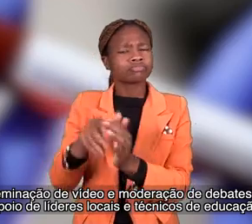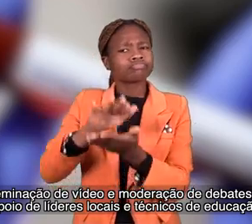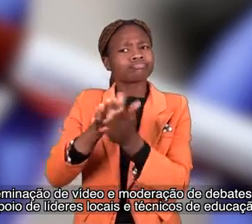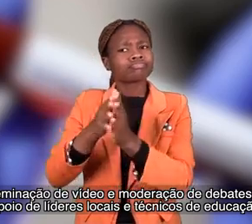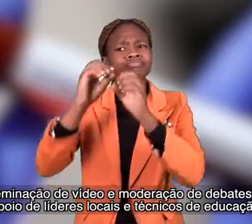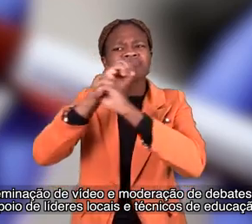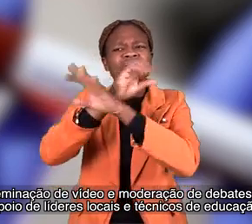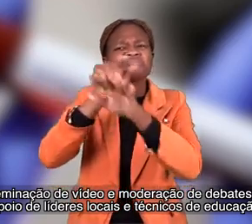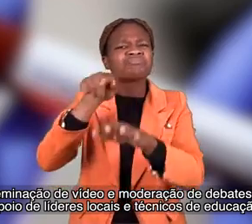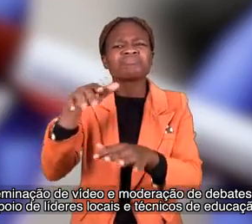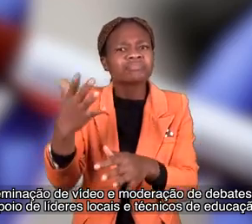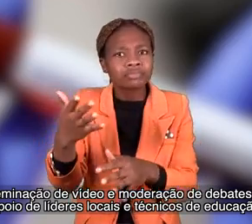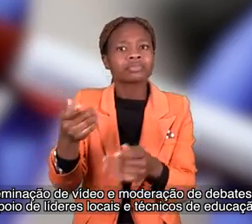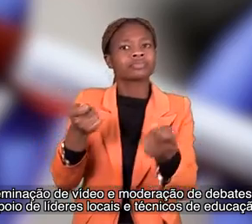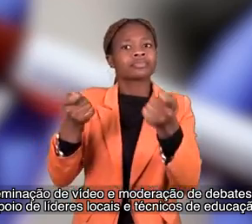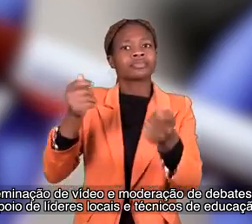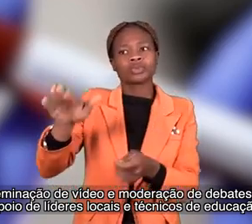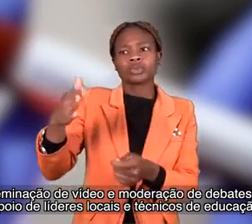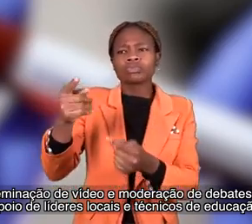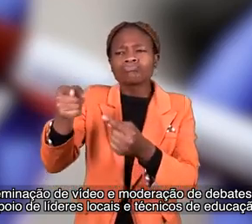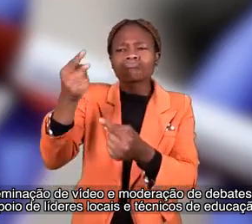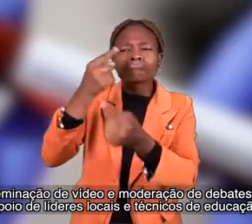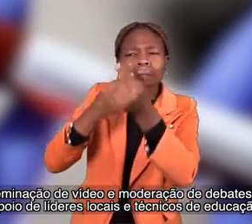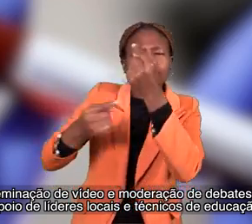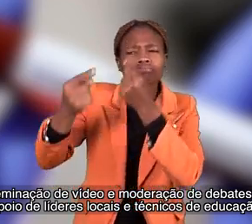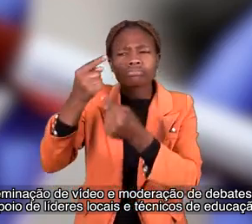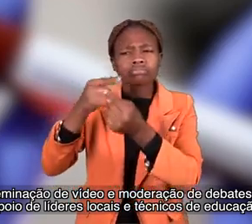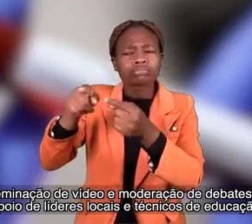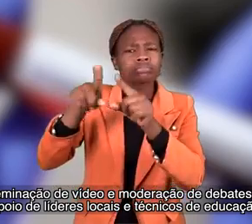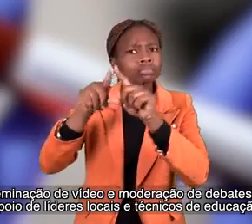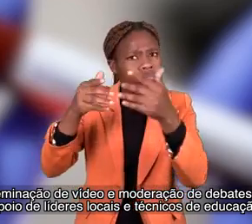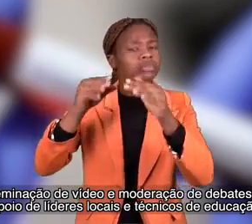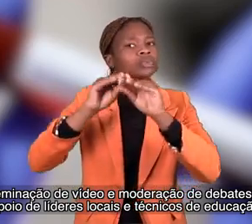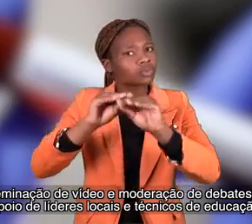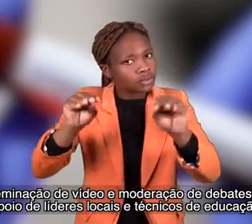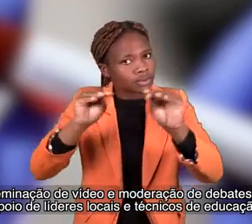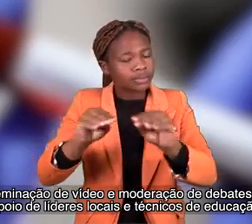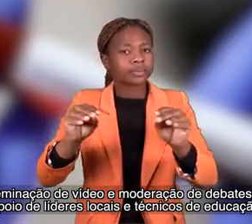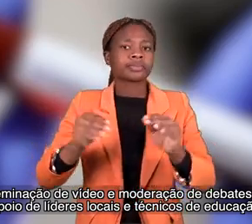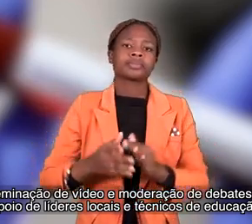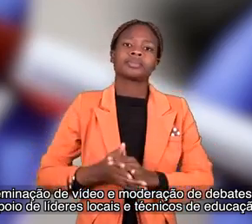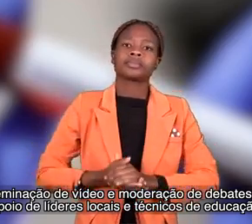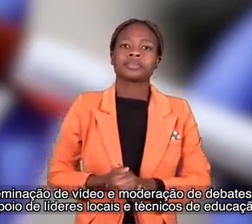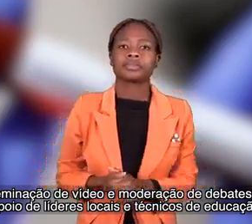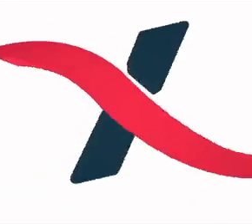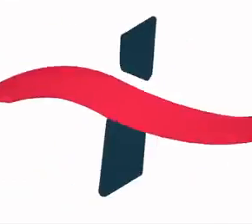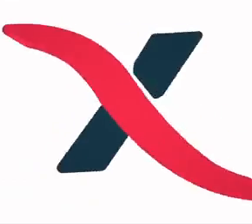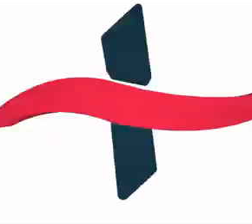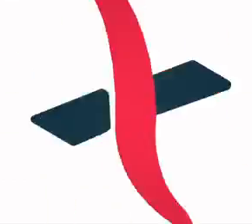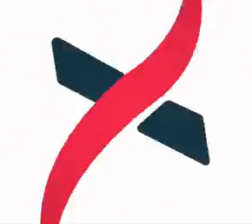de vídeo e moderação de debates com apoio de líderes locais e técnicos da educação.